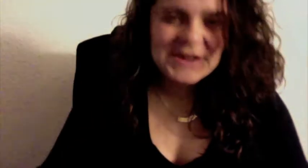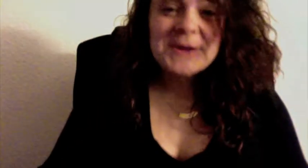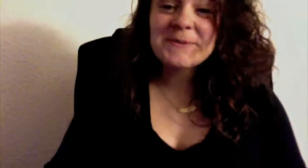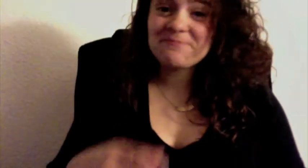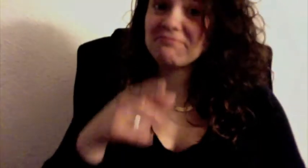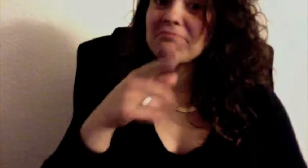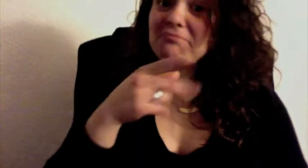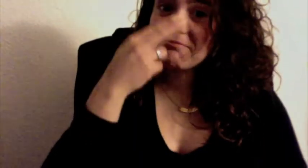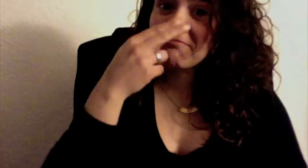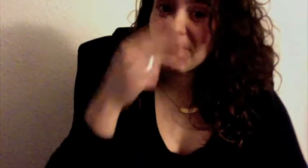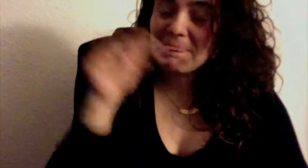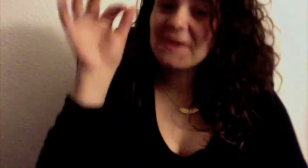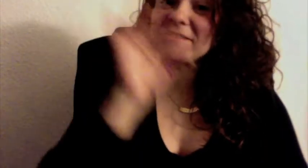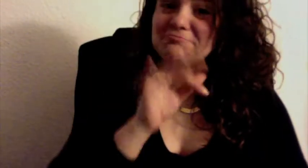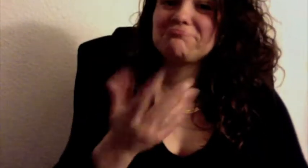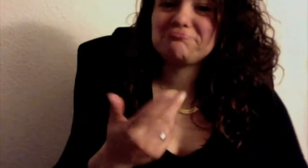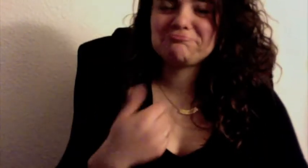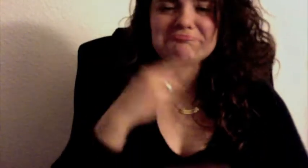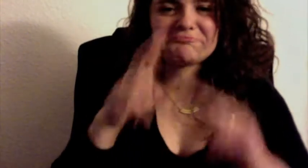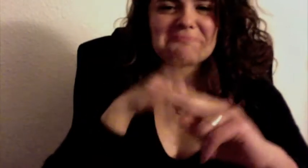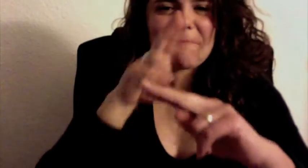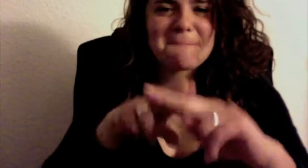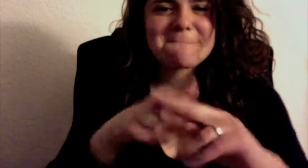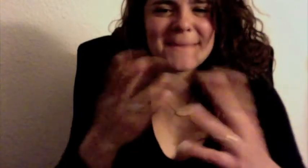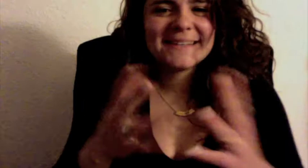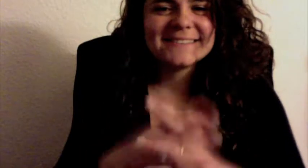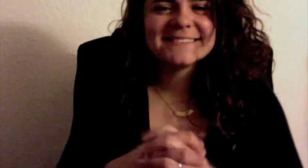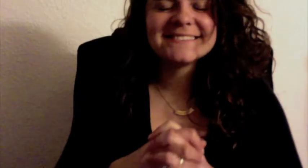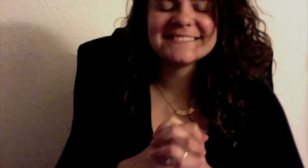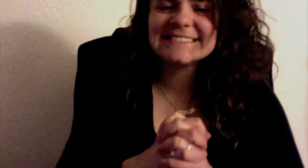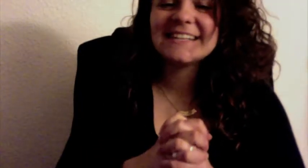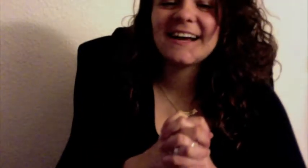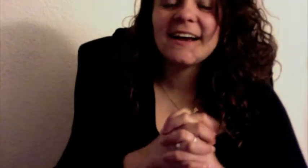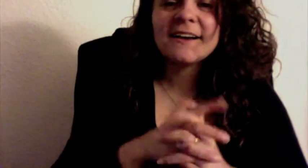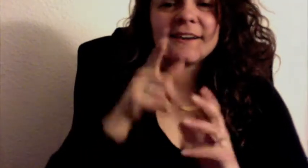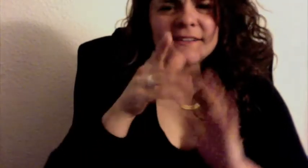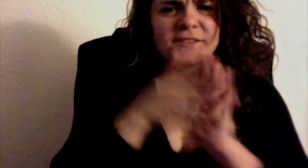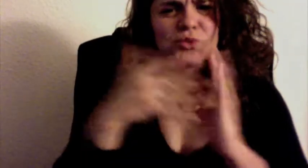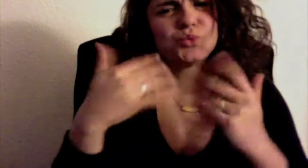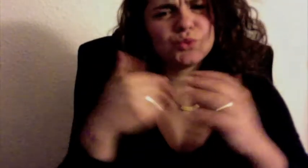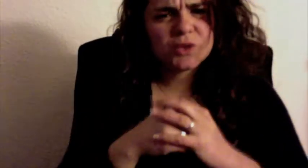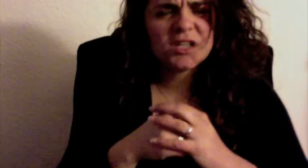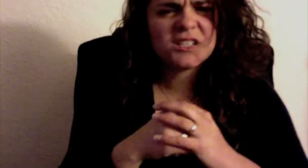Incluso 200.000. Como Habilis vivirá durante mil años, liberará la desaparición de sus primos los